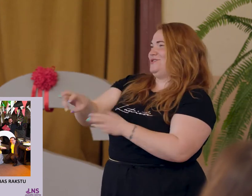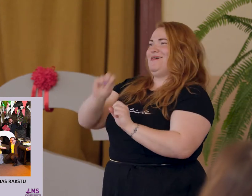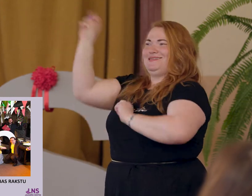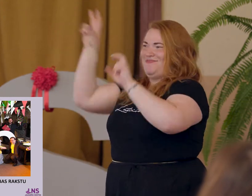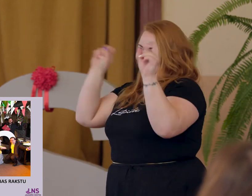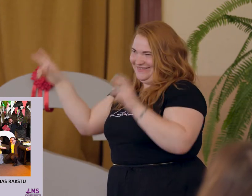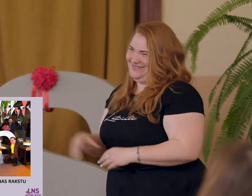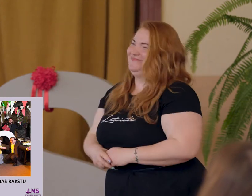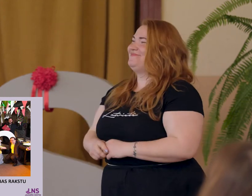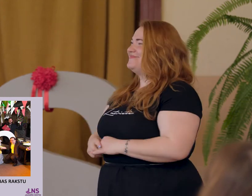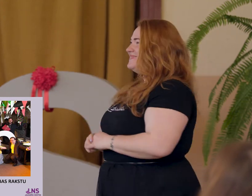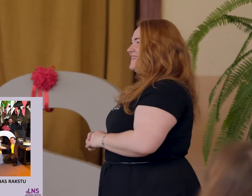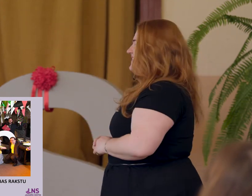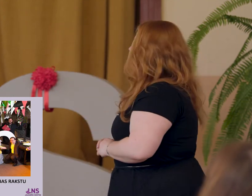rakstu uzlaicošā zvaigzne.